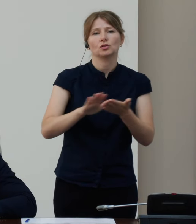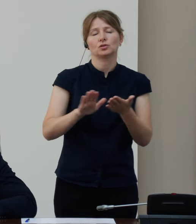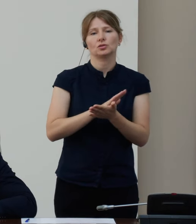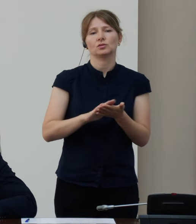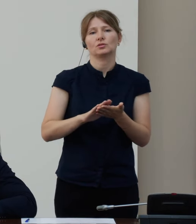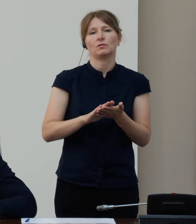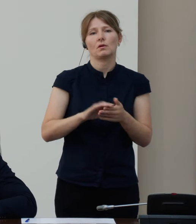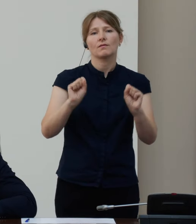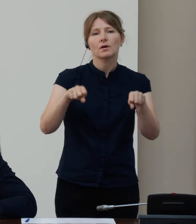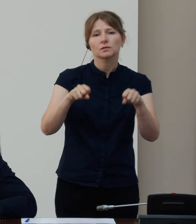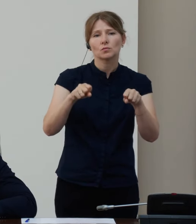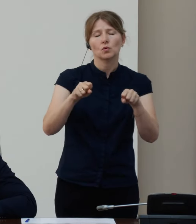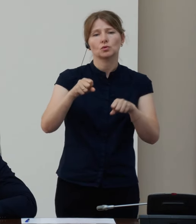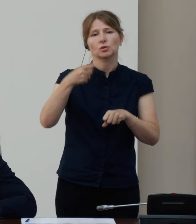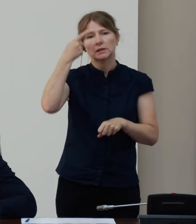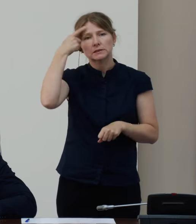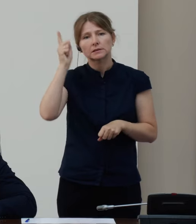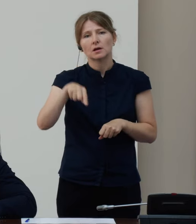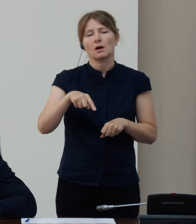de abilitățile, cunoștințele